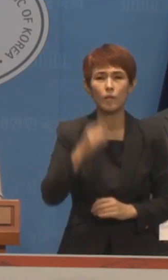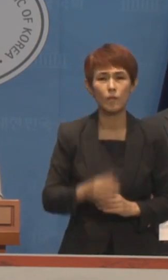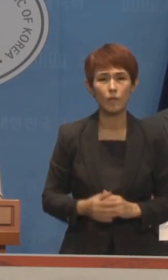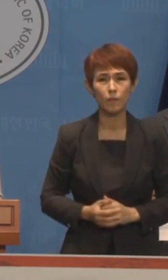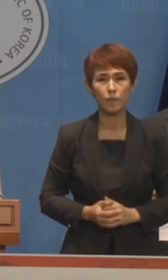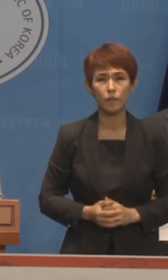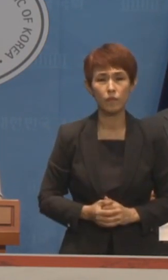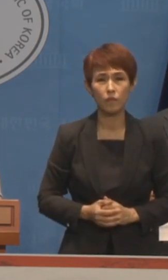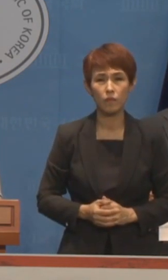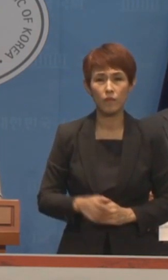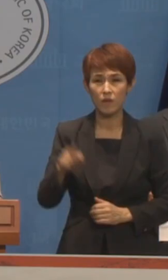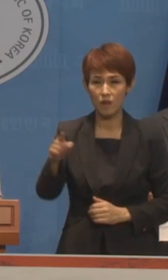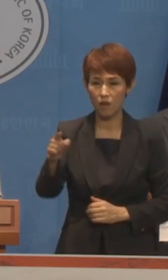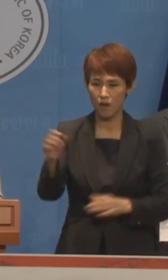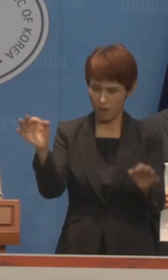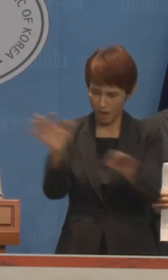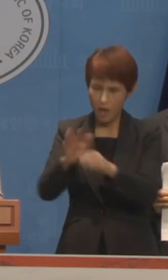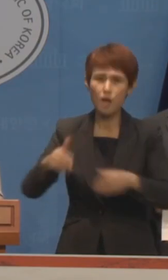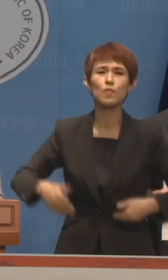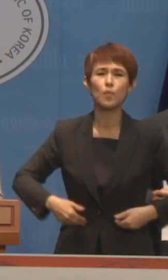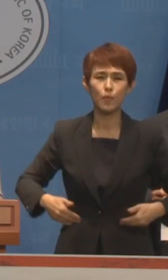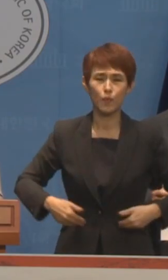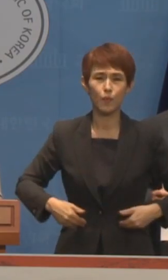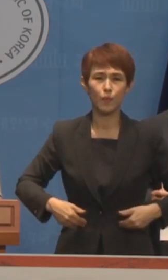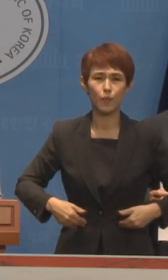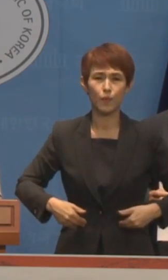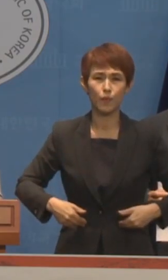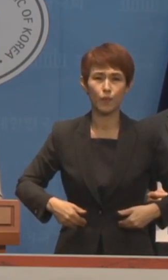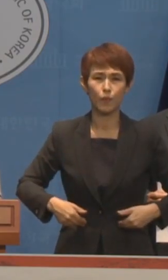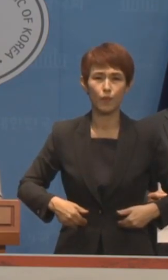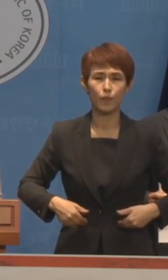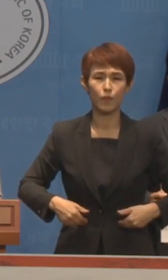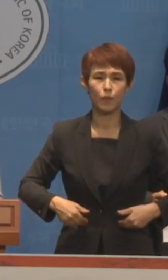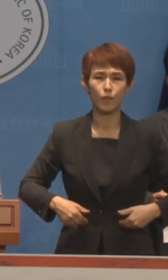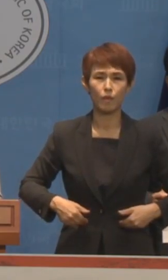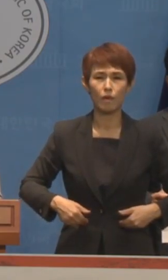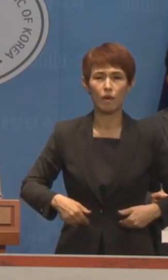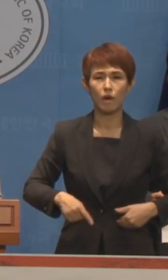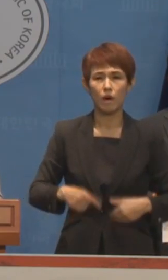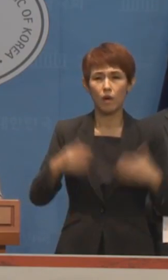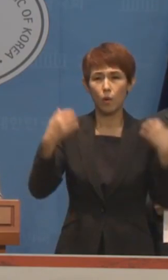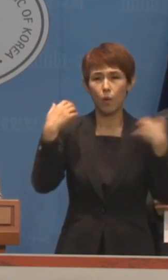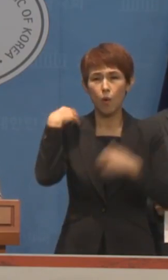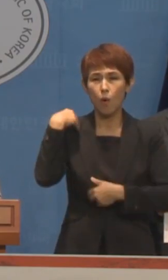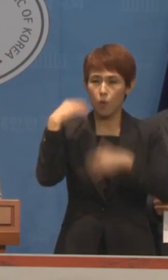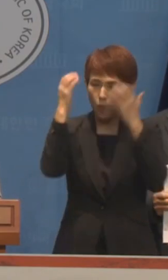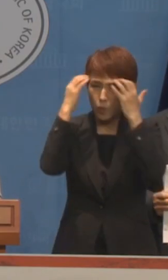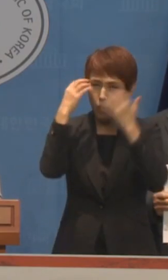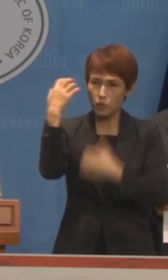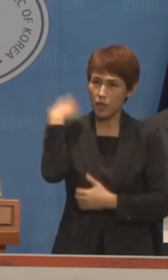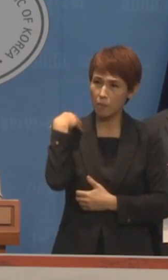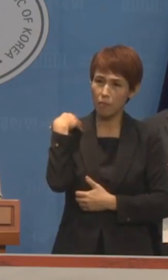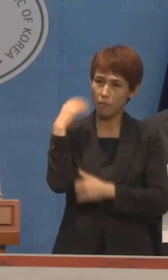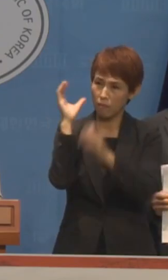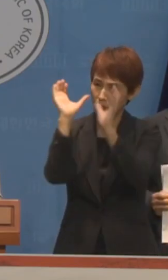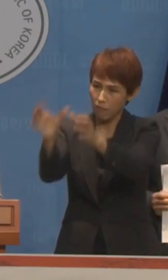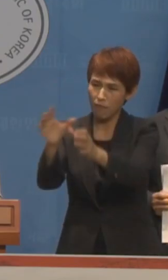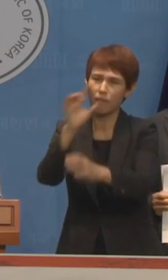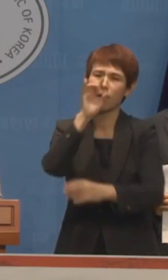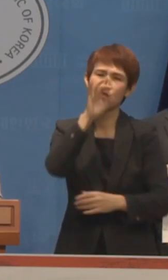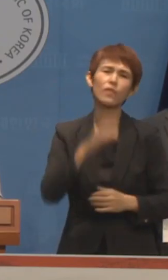이것들이 없어져야 하는 것이지 누구도 그 고통과 책임을 떠맡아서는 안 된다고 생각하기